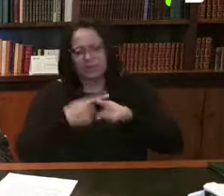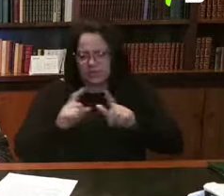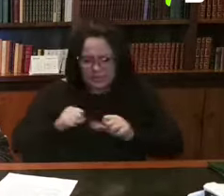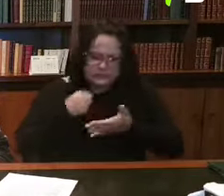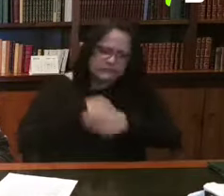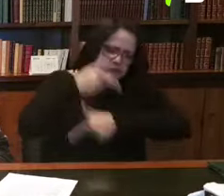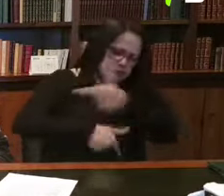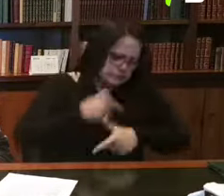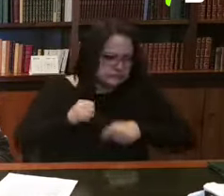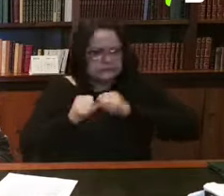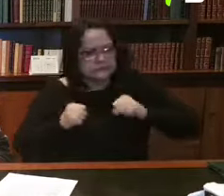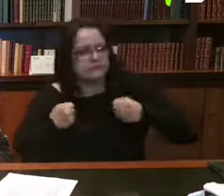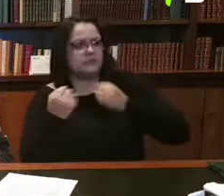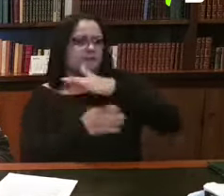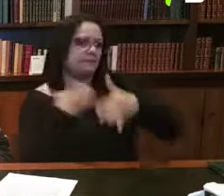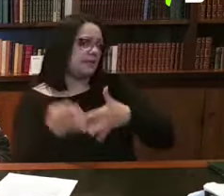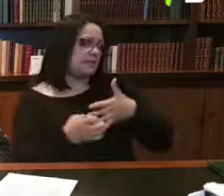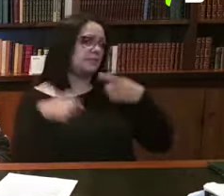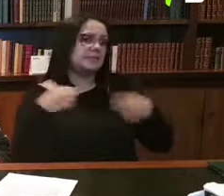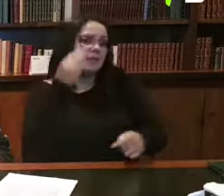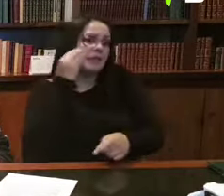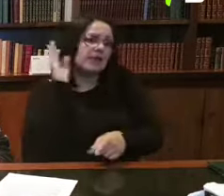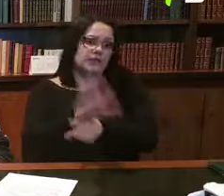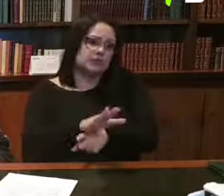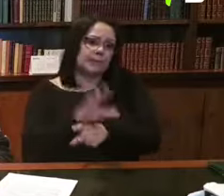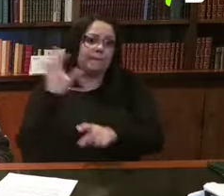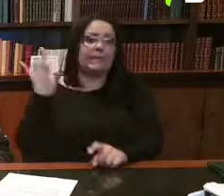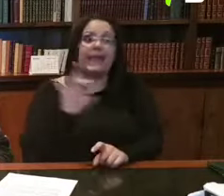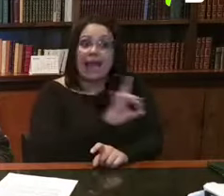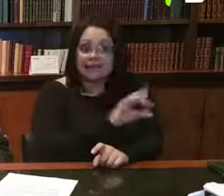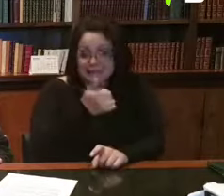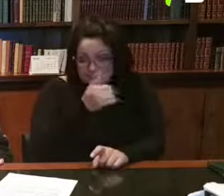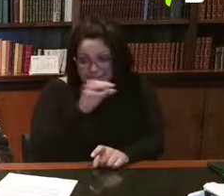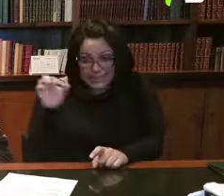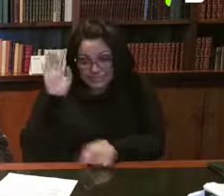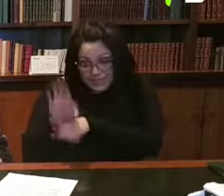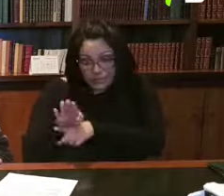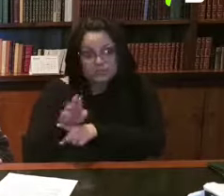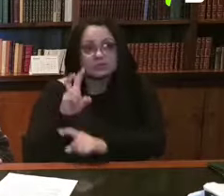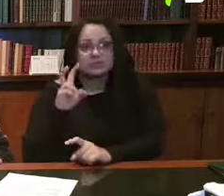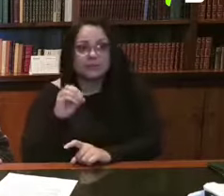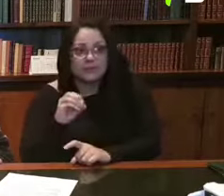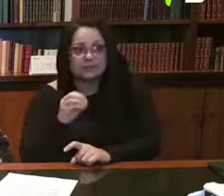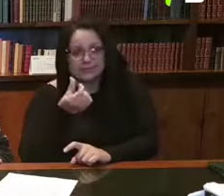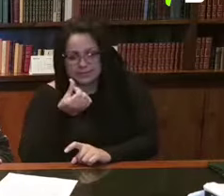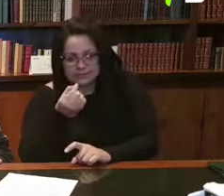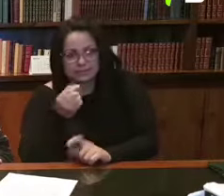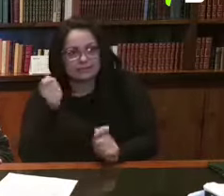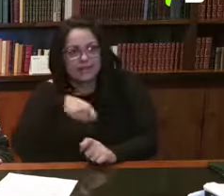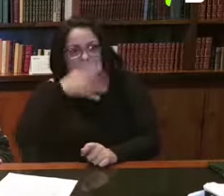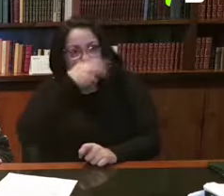porque ele tá ali lutando para sobreviver você não tem que cê tem que tentar ajudar de cada cem que você ajudar 50/60 vão